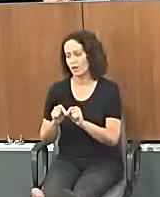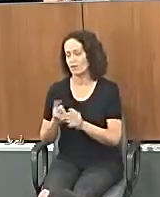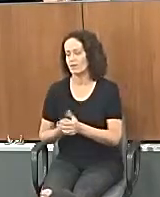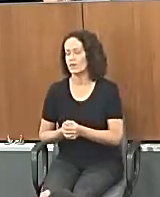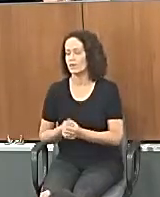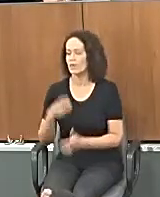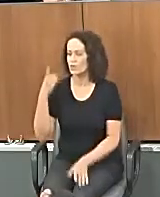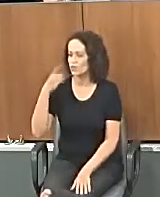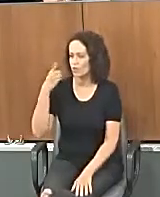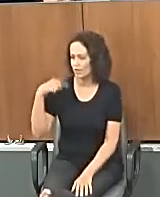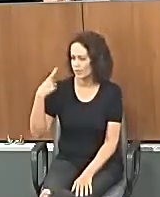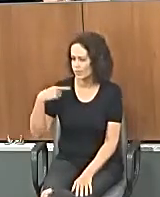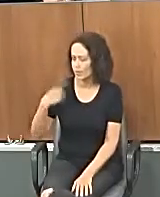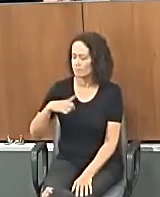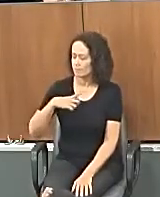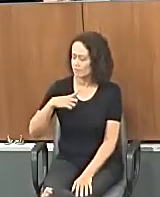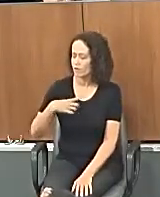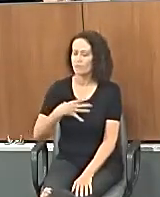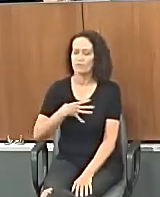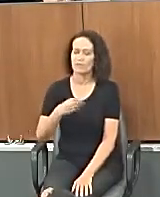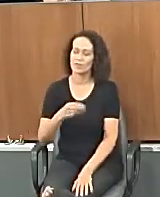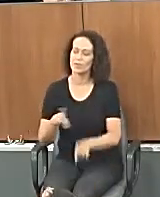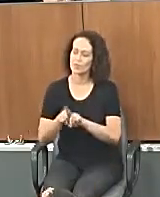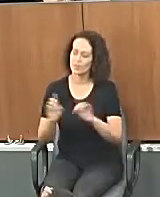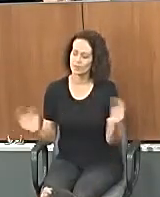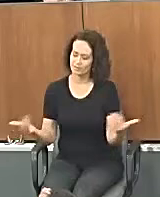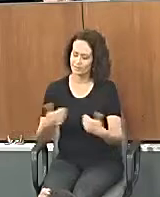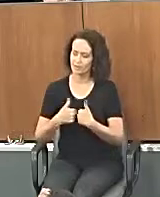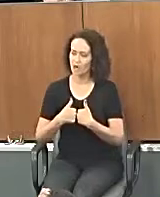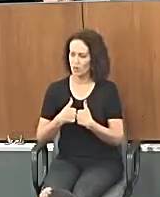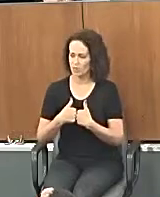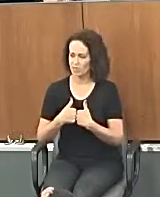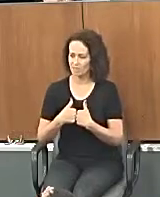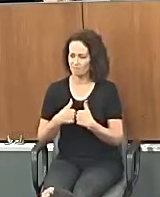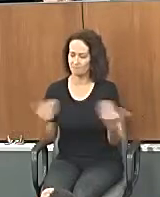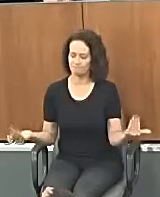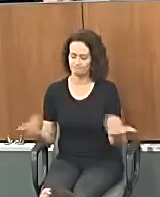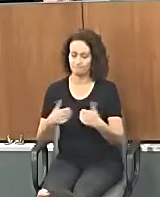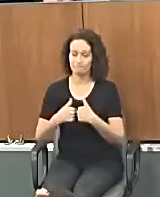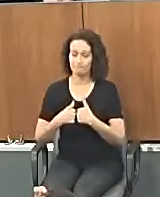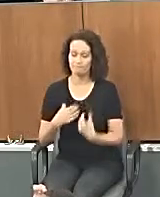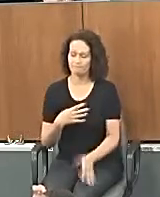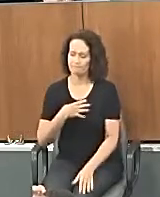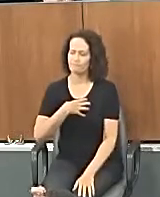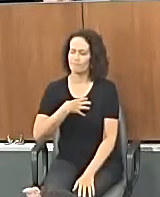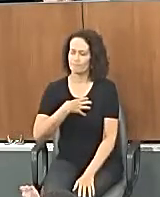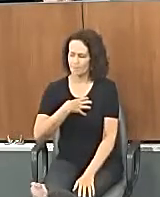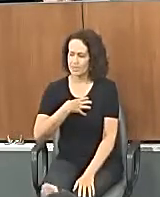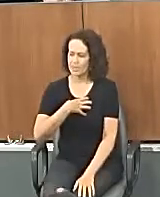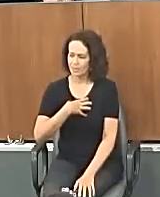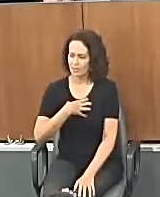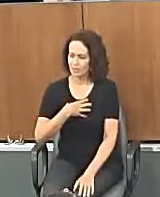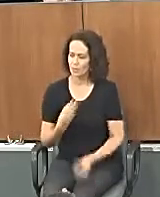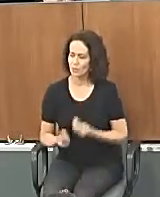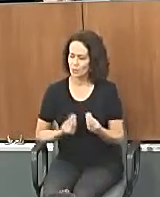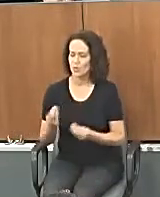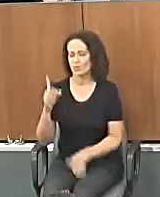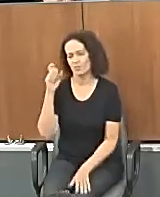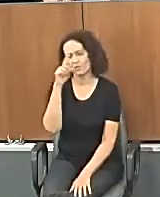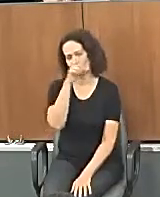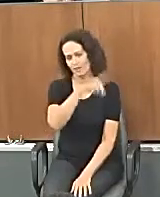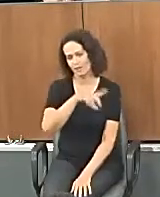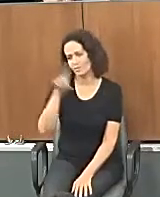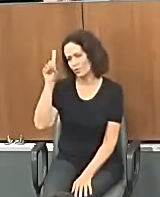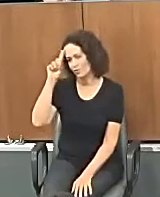ele também tem um filho com o que é autista ele também sente isso das dificuldades do dia a